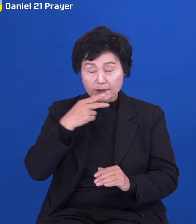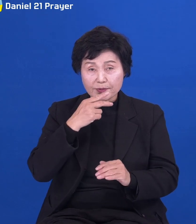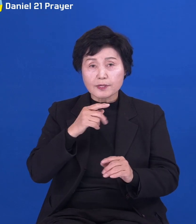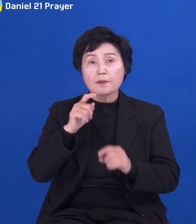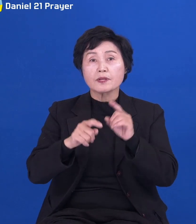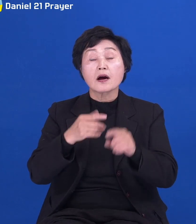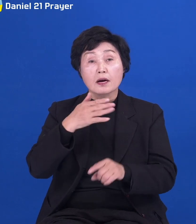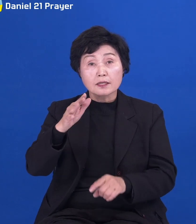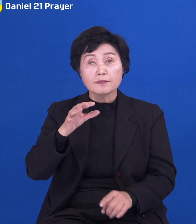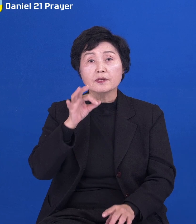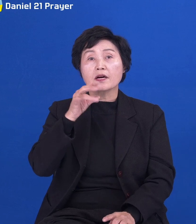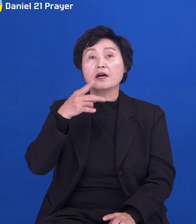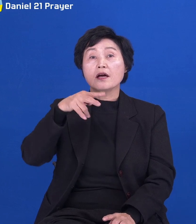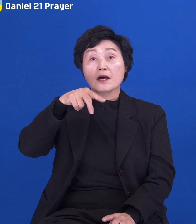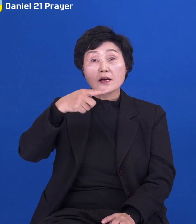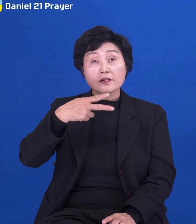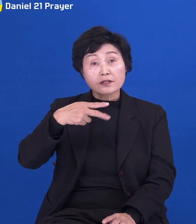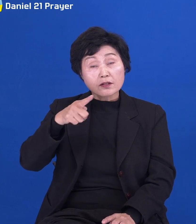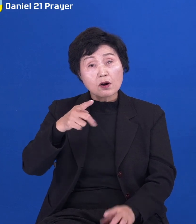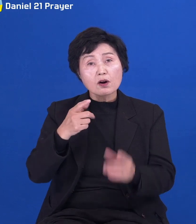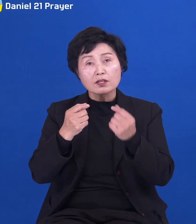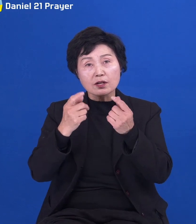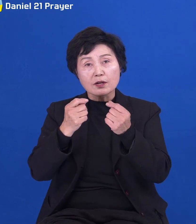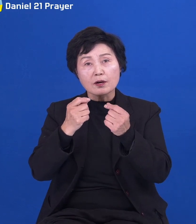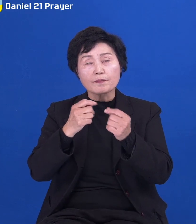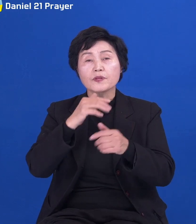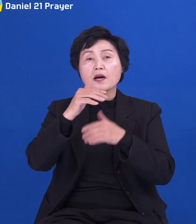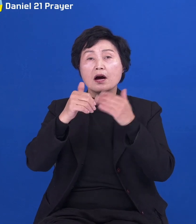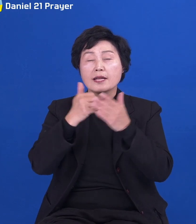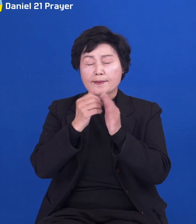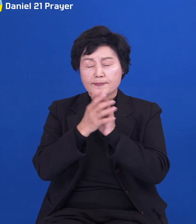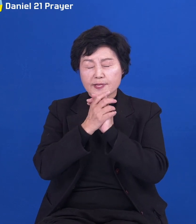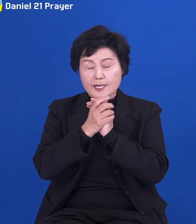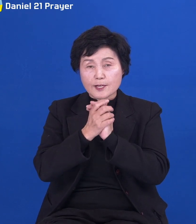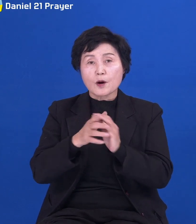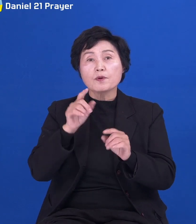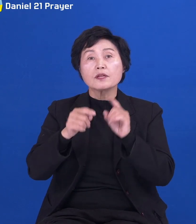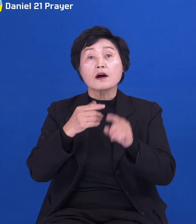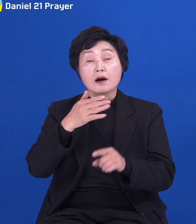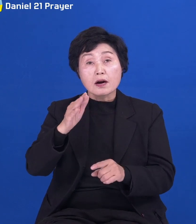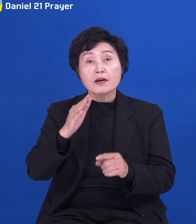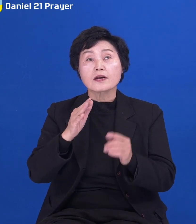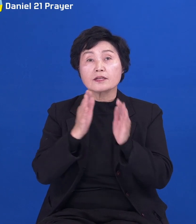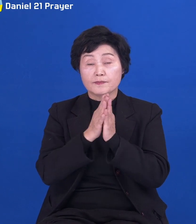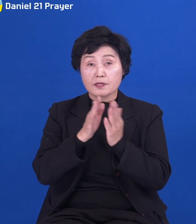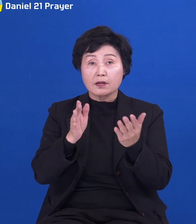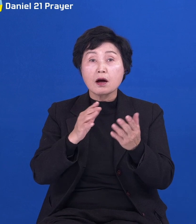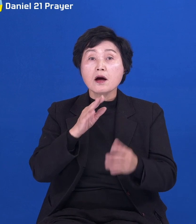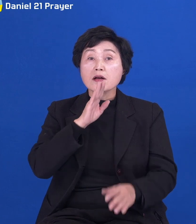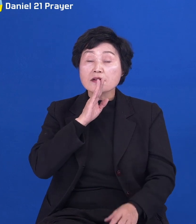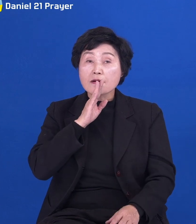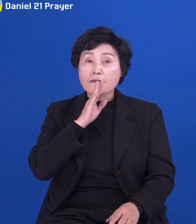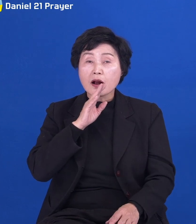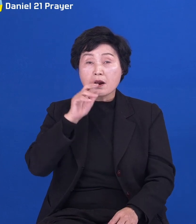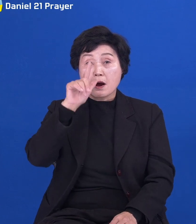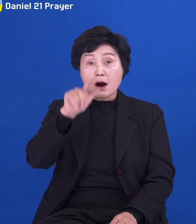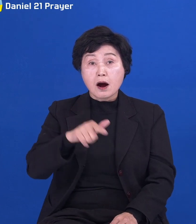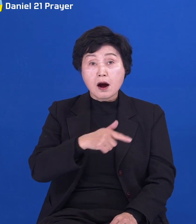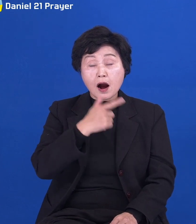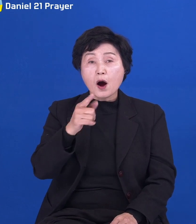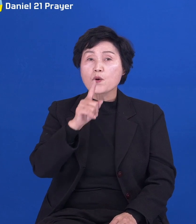죽겠습니다. 실제로 제가 사역장에 가니까 사모님이 그리하고 계셨어요. 하루에 한 끼를 드시면서 두 끼를 금식을